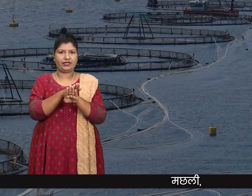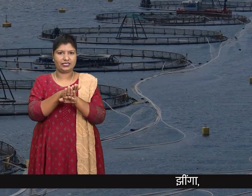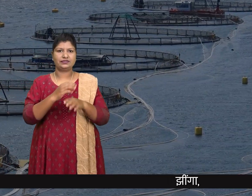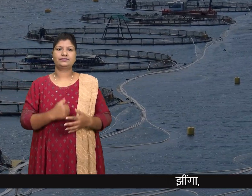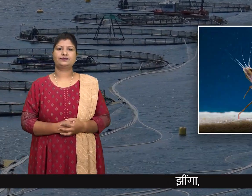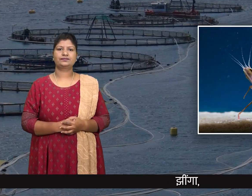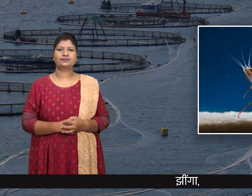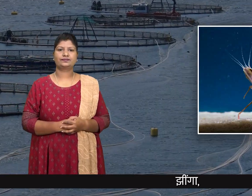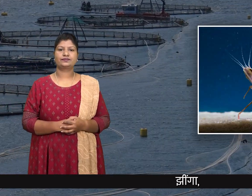झींगा,